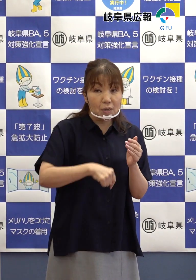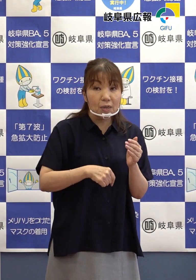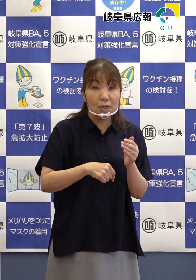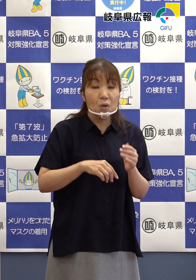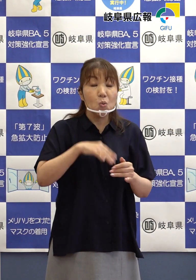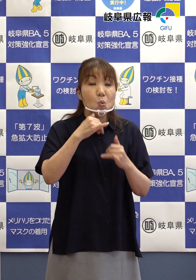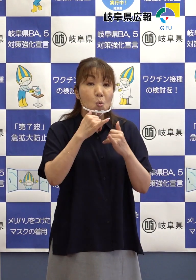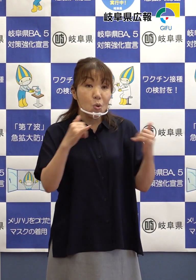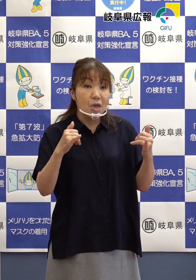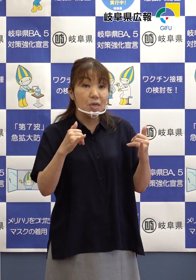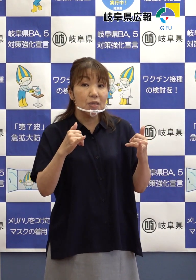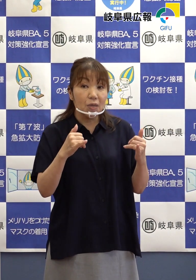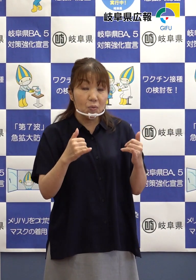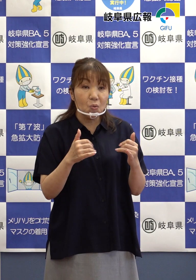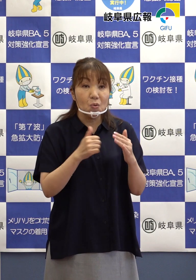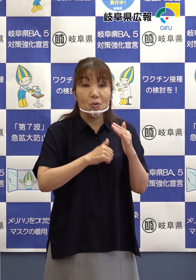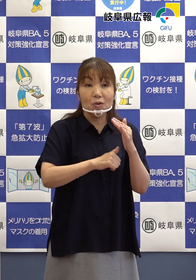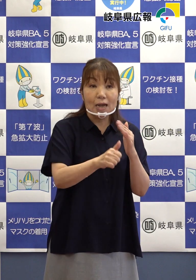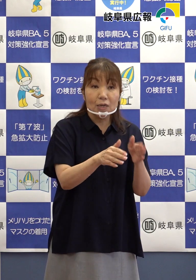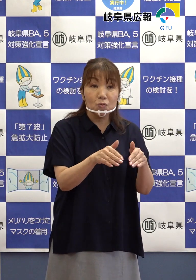高齢者等に対する